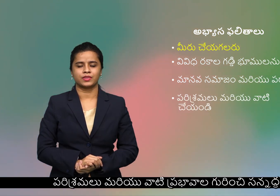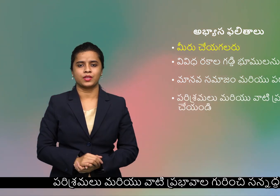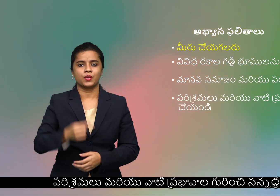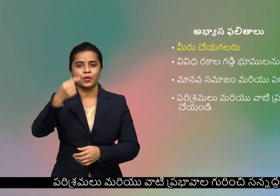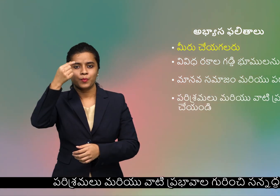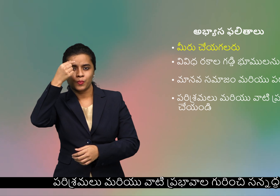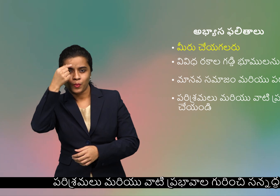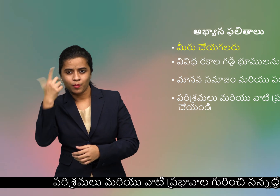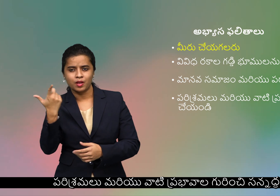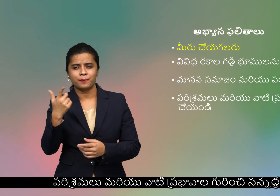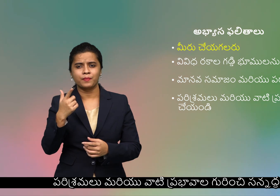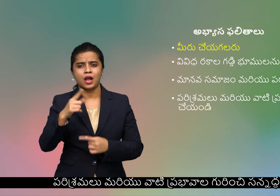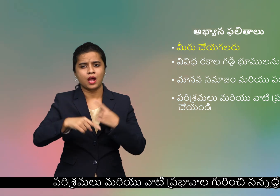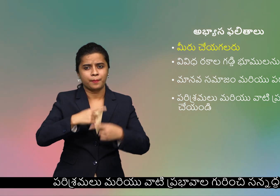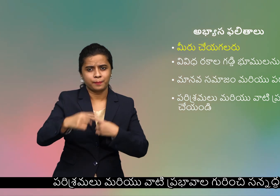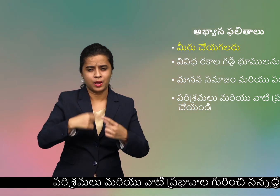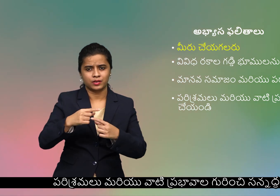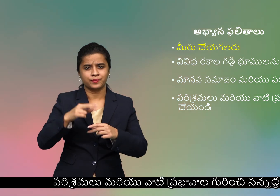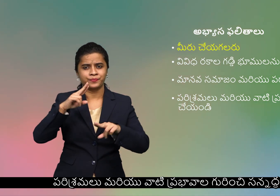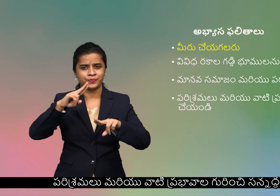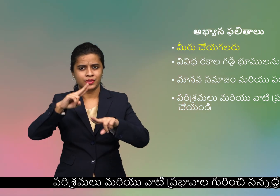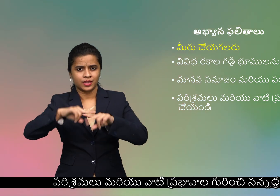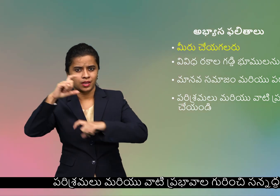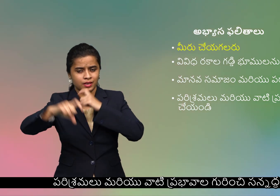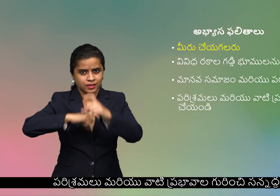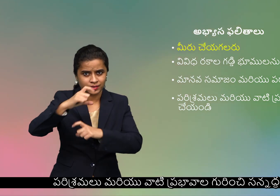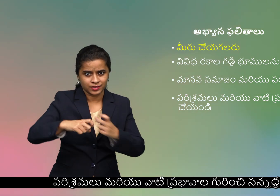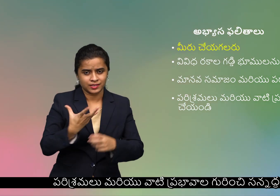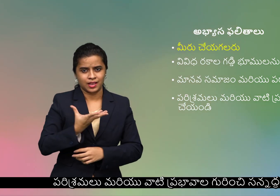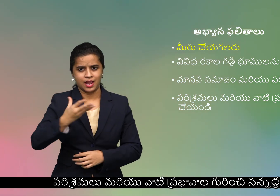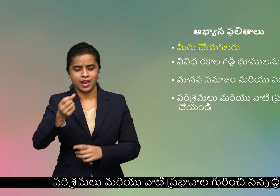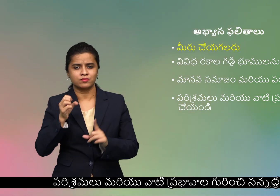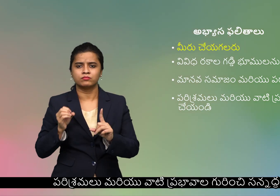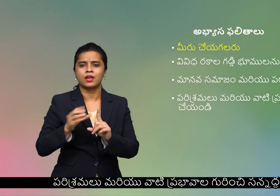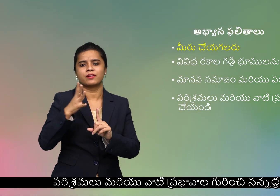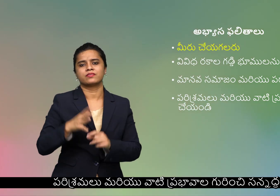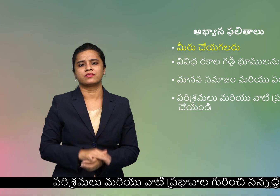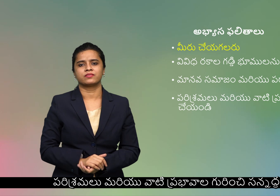పరిశ్రమలు మరియు వాటి ప్రభావాల గురించి సన్నద్ధం చేయండి.